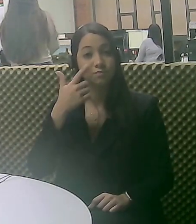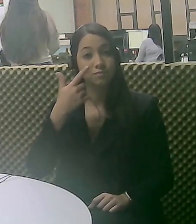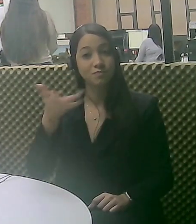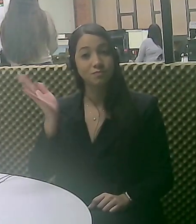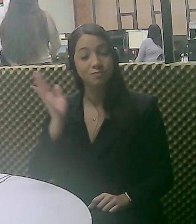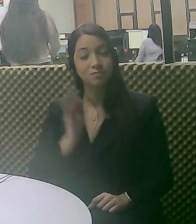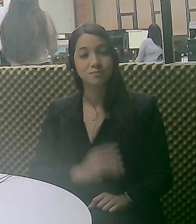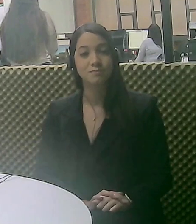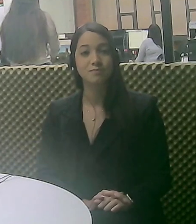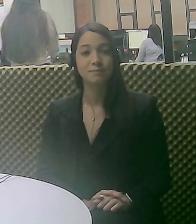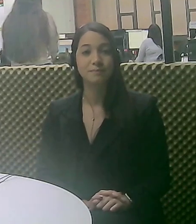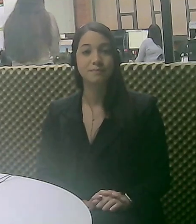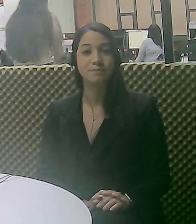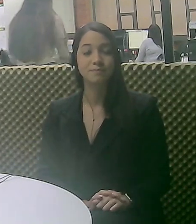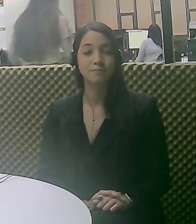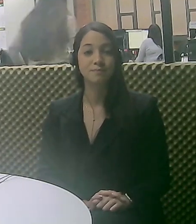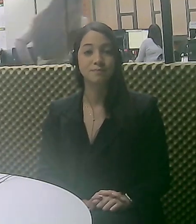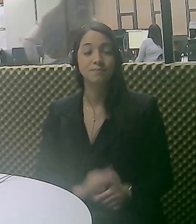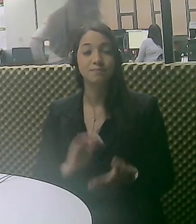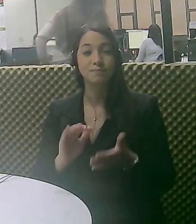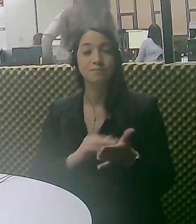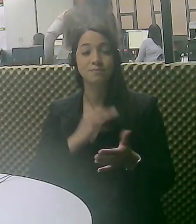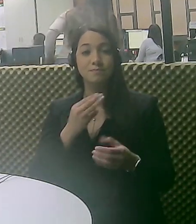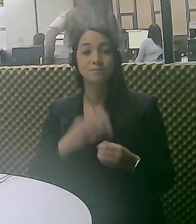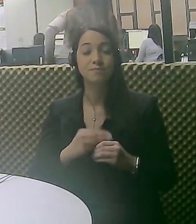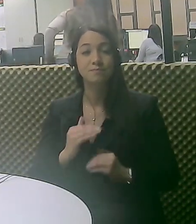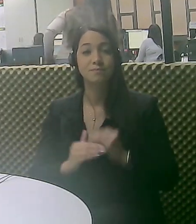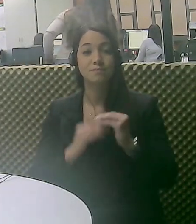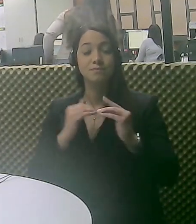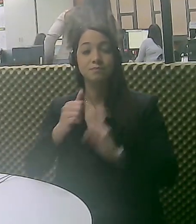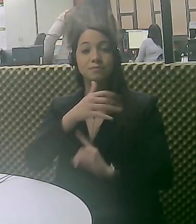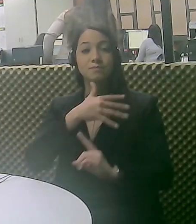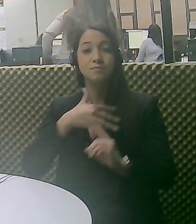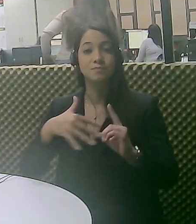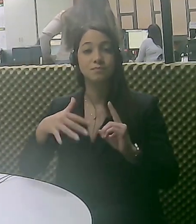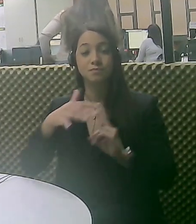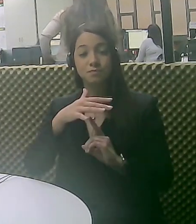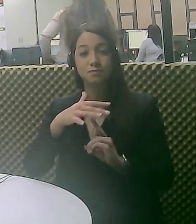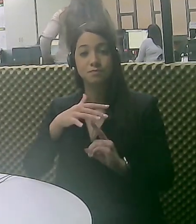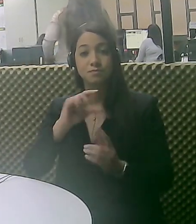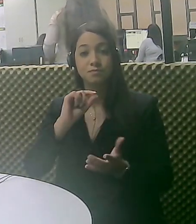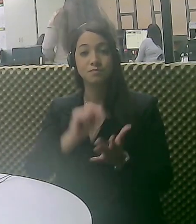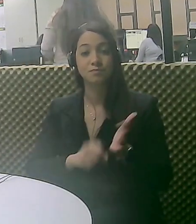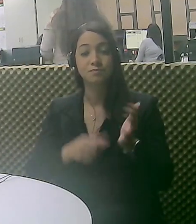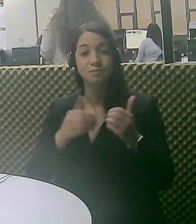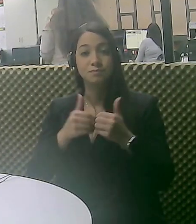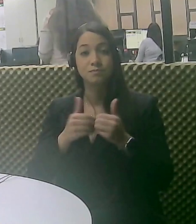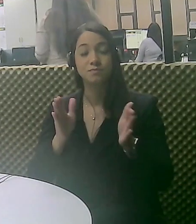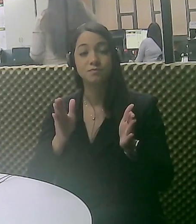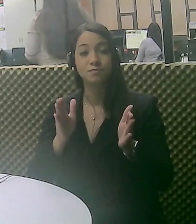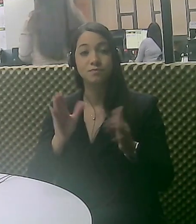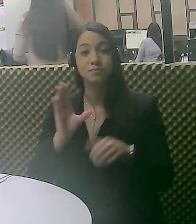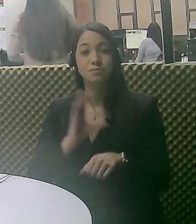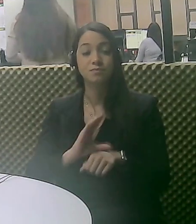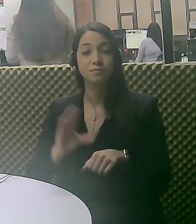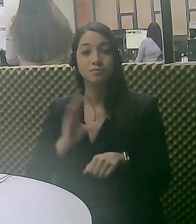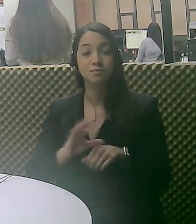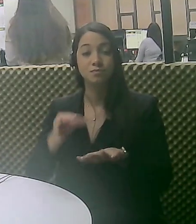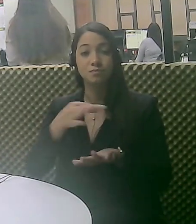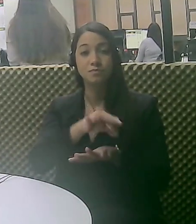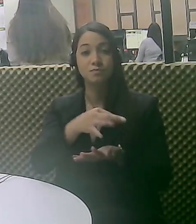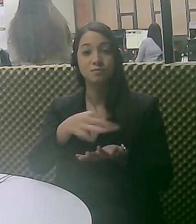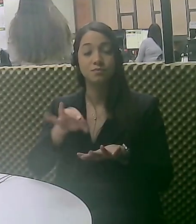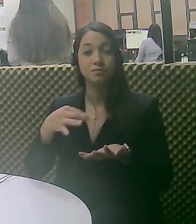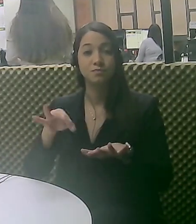Prestigie! A Secretaria Municipal de Desenvolvimento Social está com inscrições abertas para os cursos de manicure